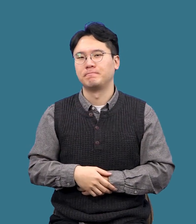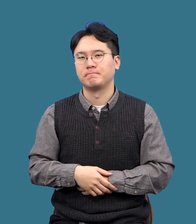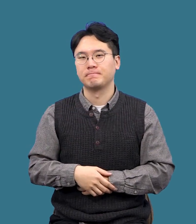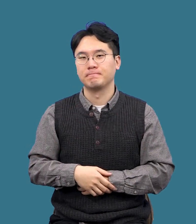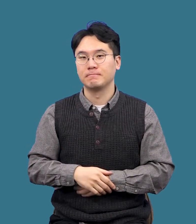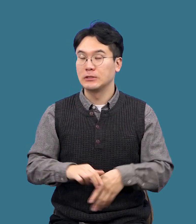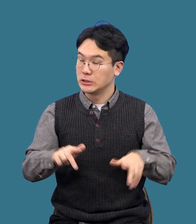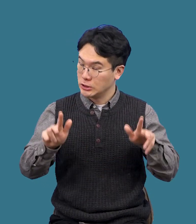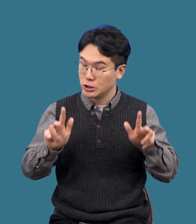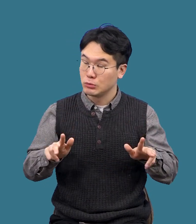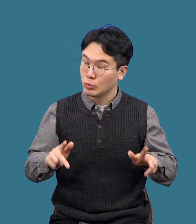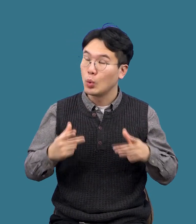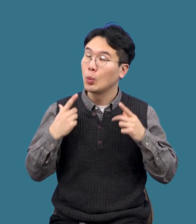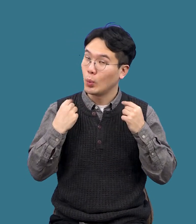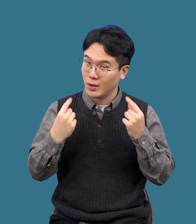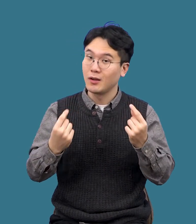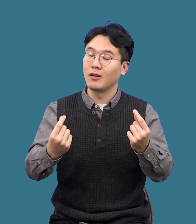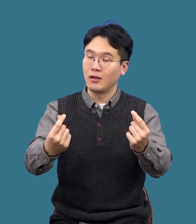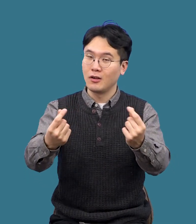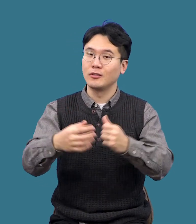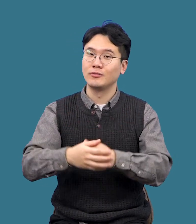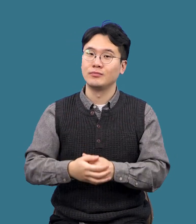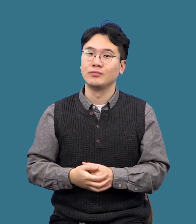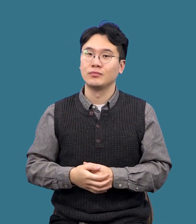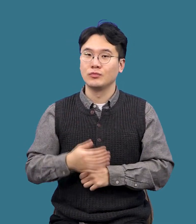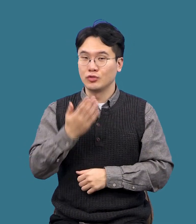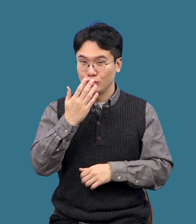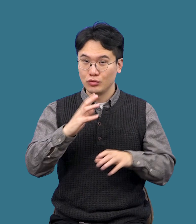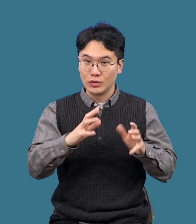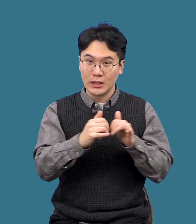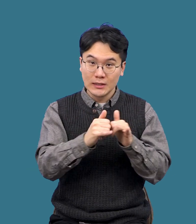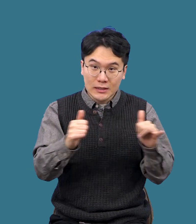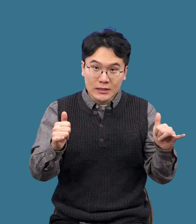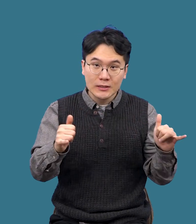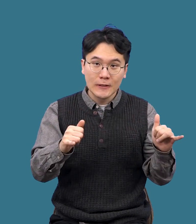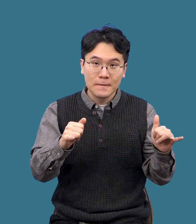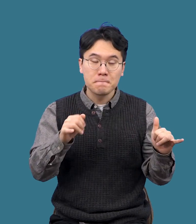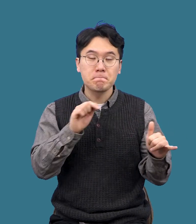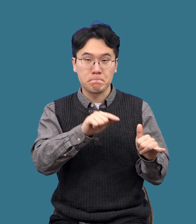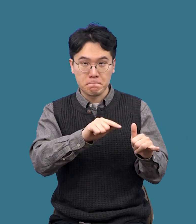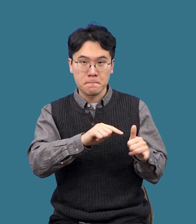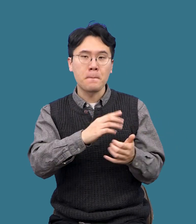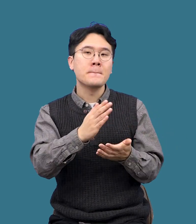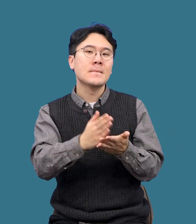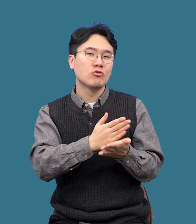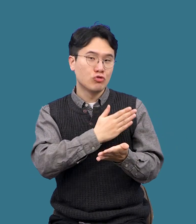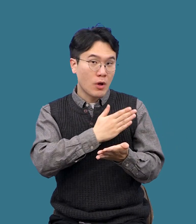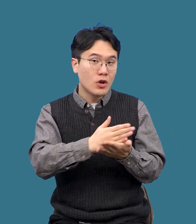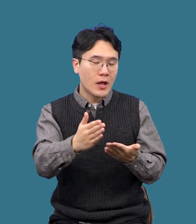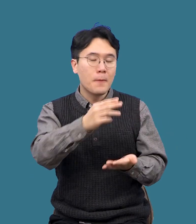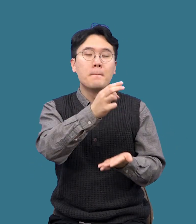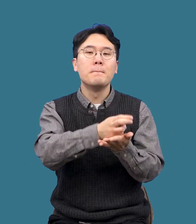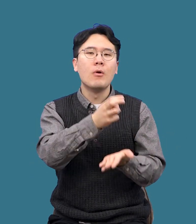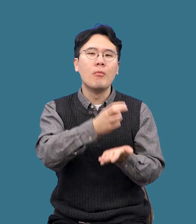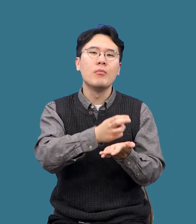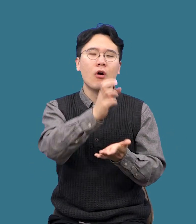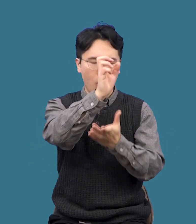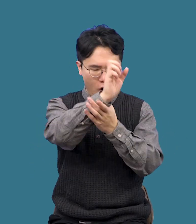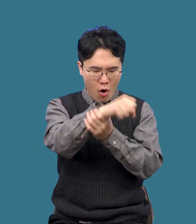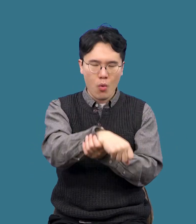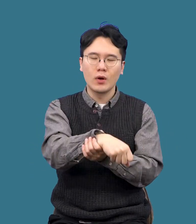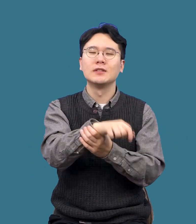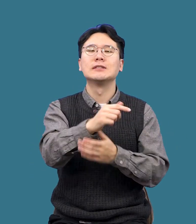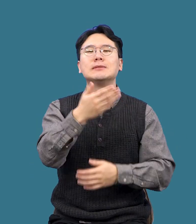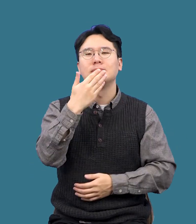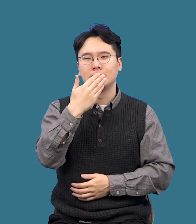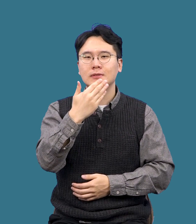그래요. 유대인들 음식에 가면 이것이 구별된 율법이 허용한 음식이다라는